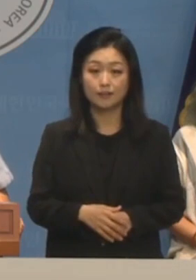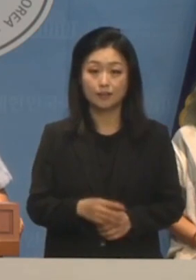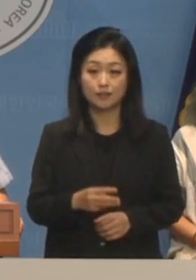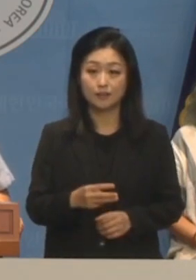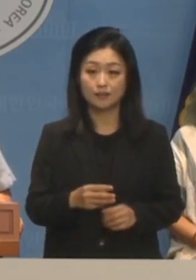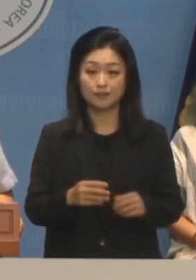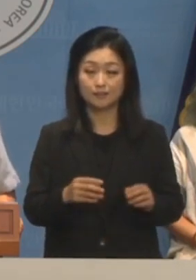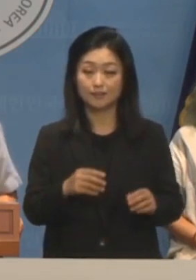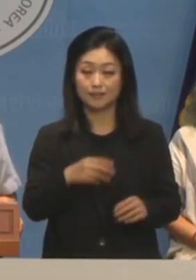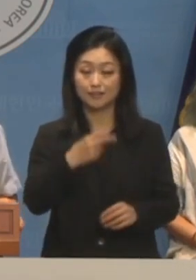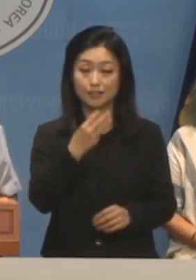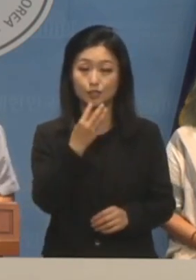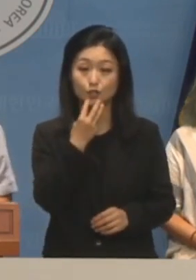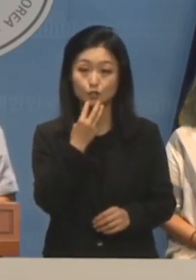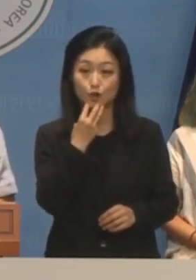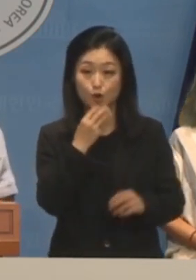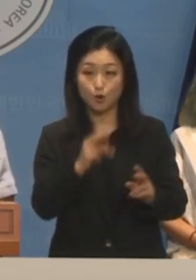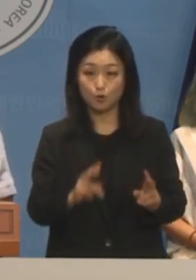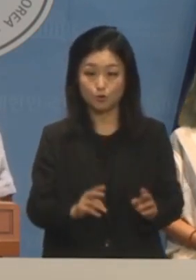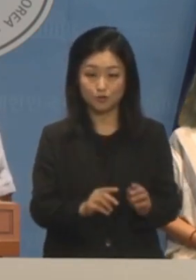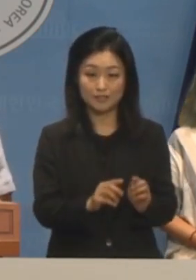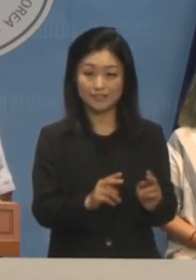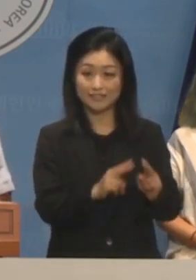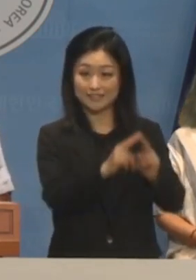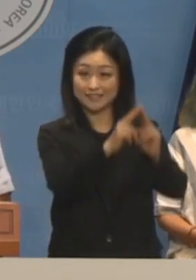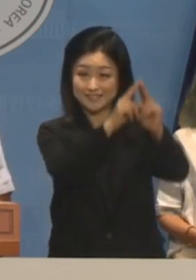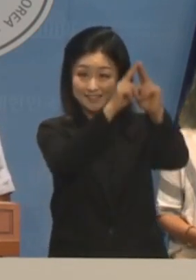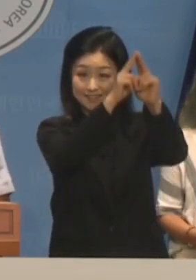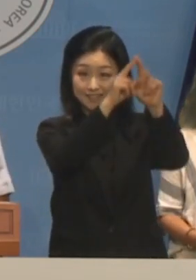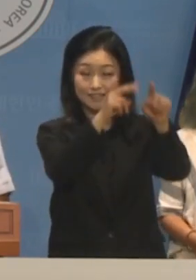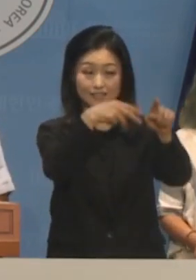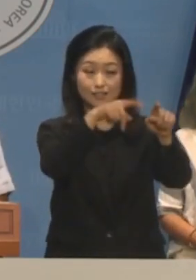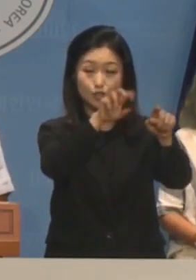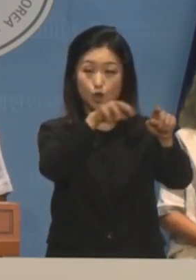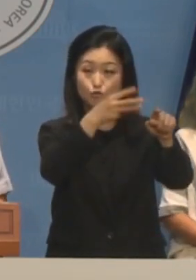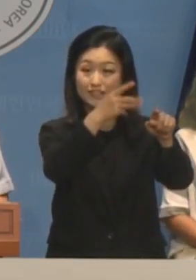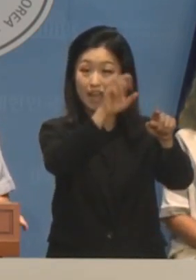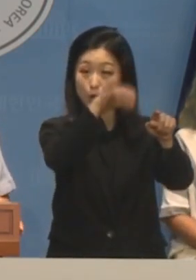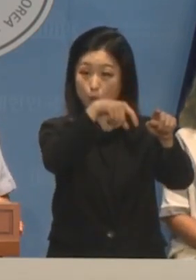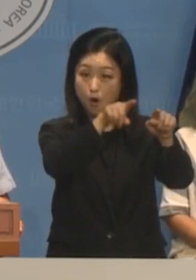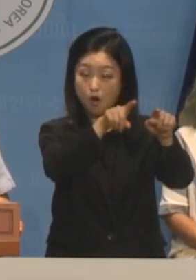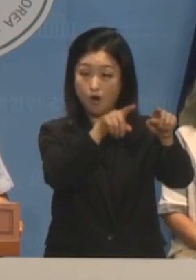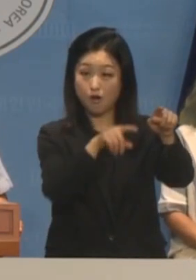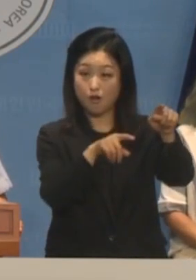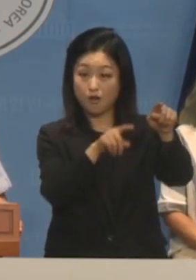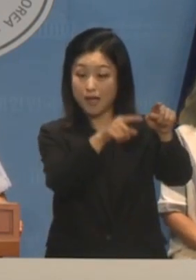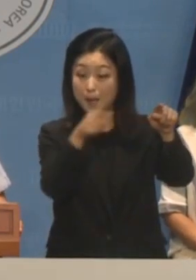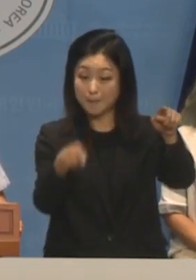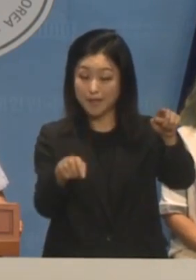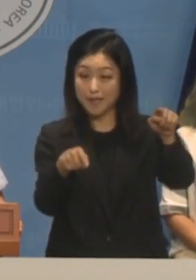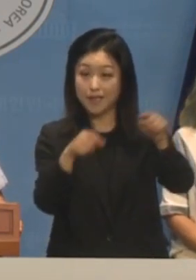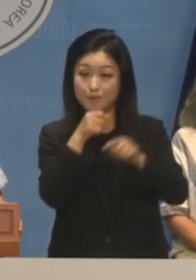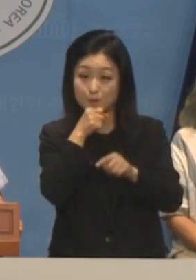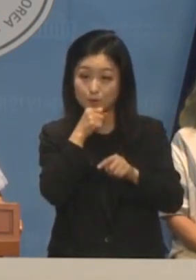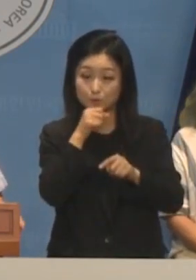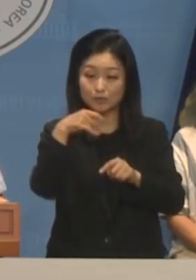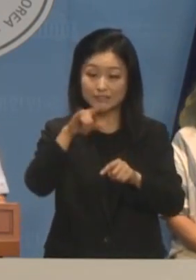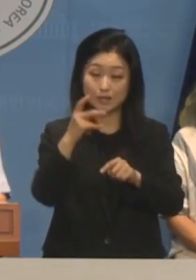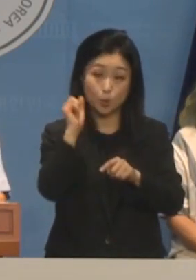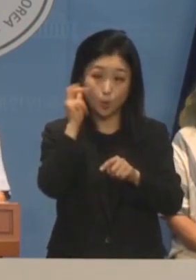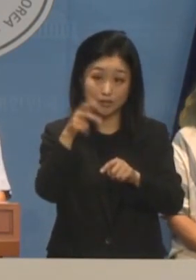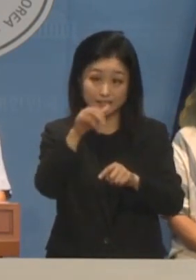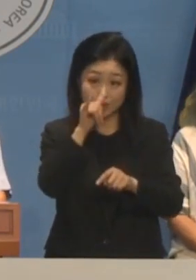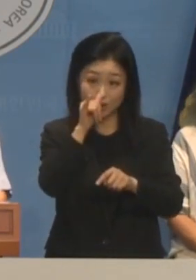서울타워가 한눈에 올려다 보이는 곳에 자리 잡은 세종호텔 앞에서 1000일이 지나도록